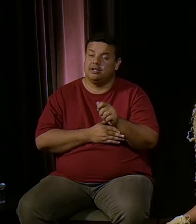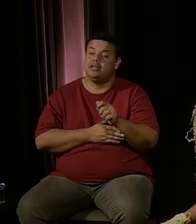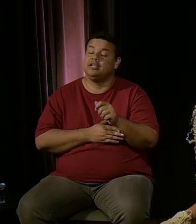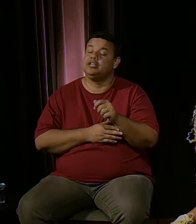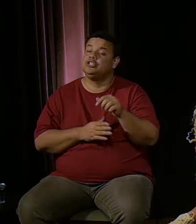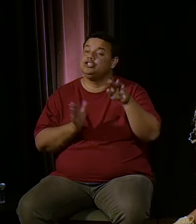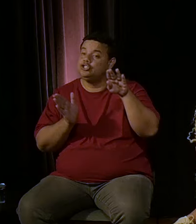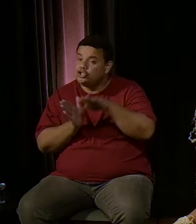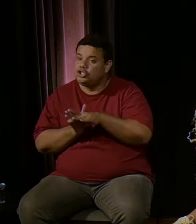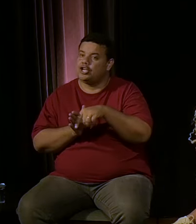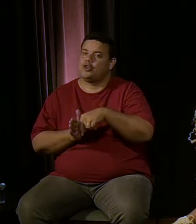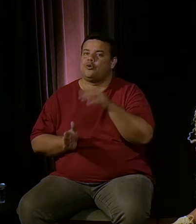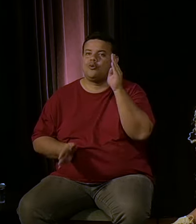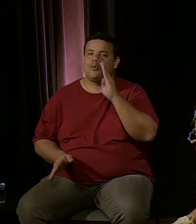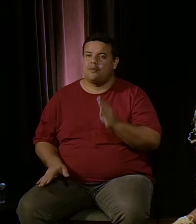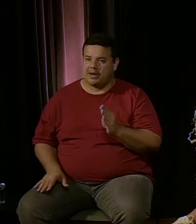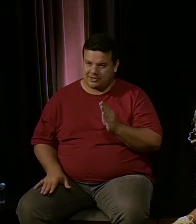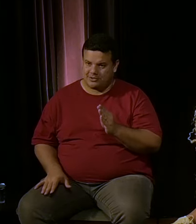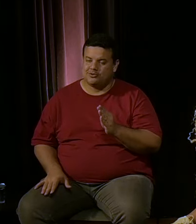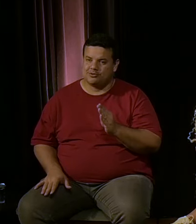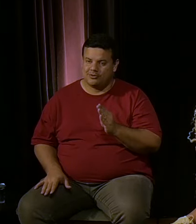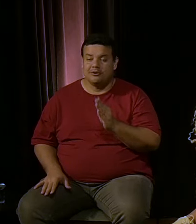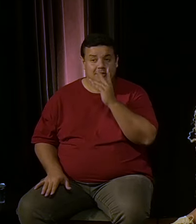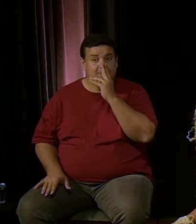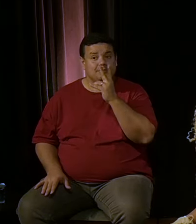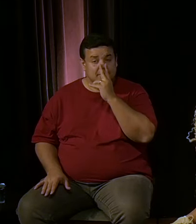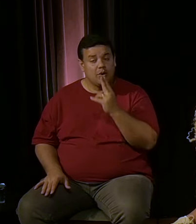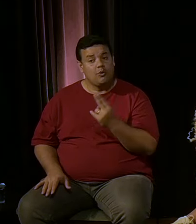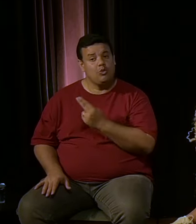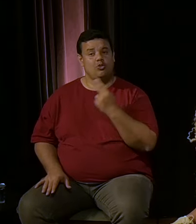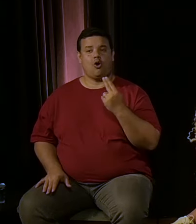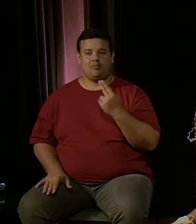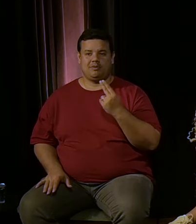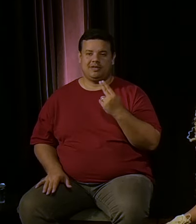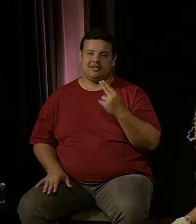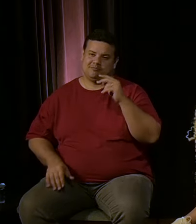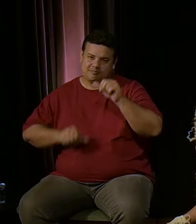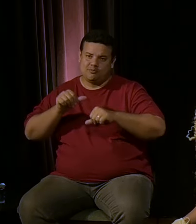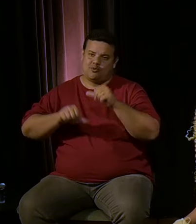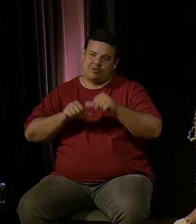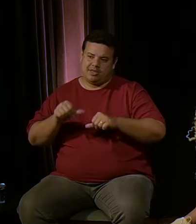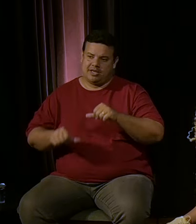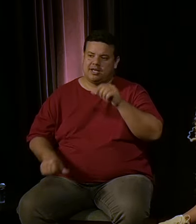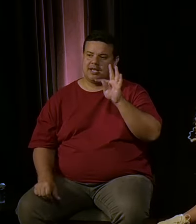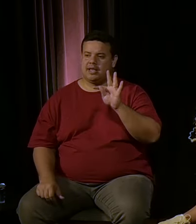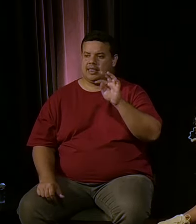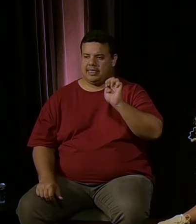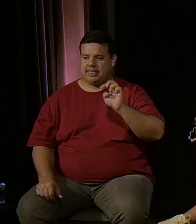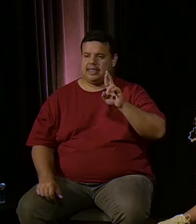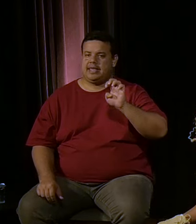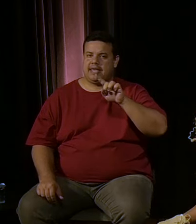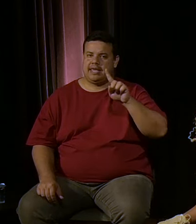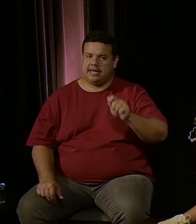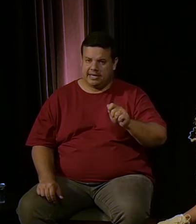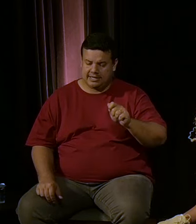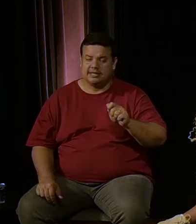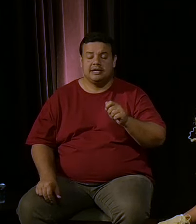Brasil, se renomeia também, né, como Tereza, e permanece pensando